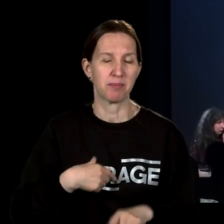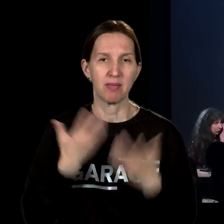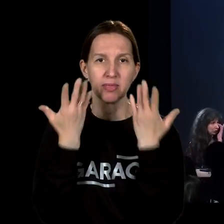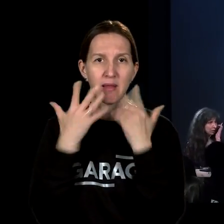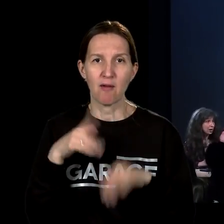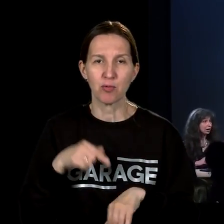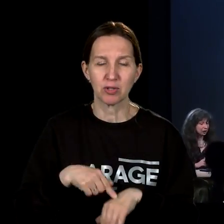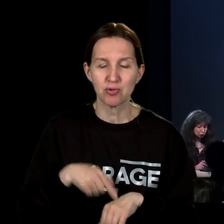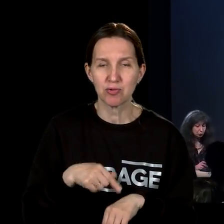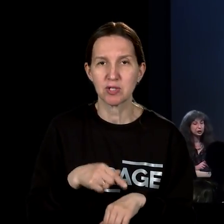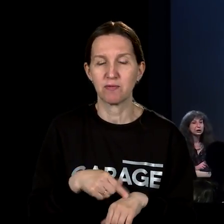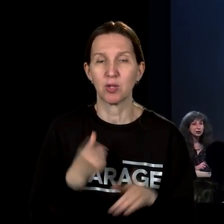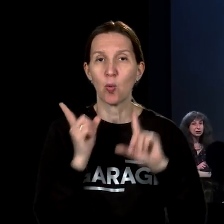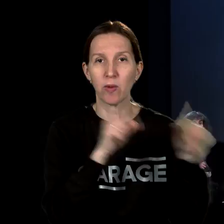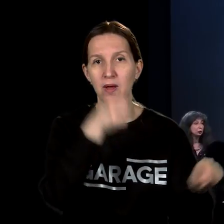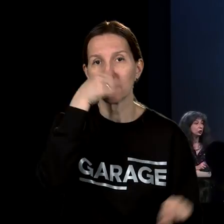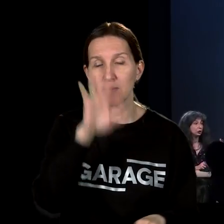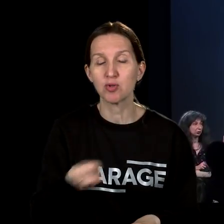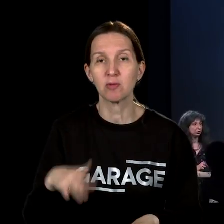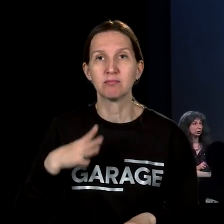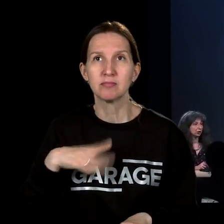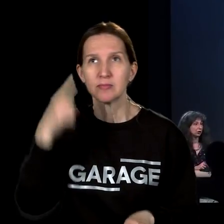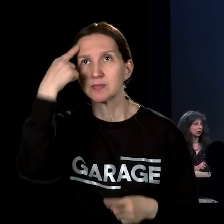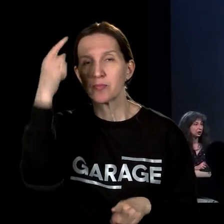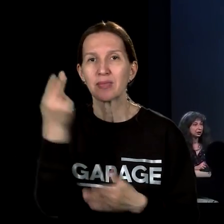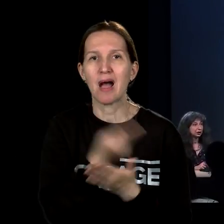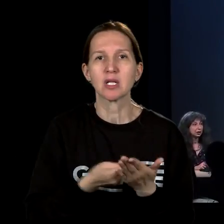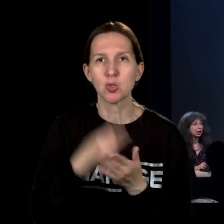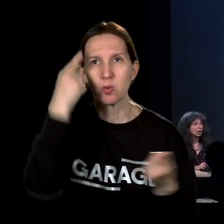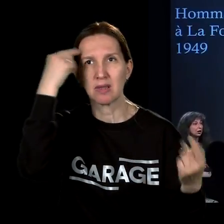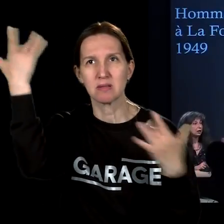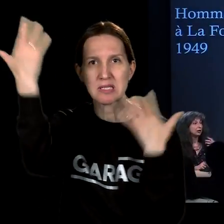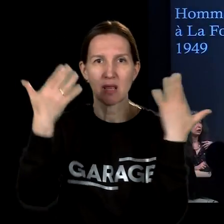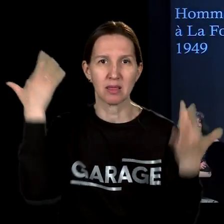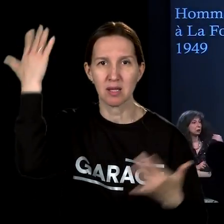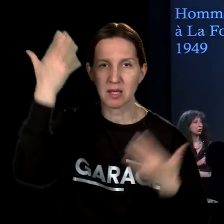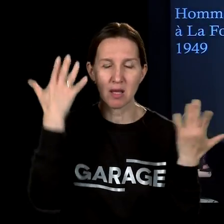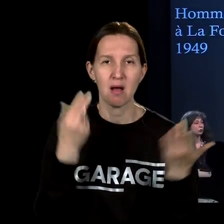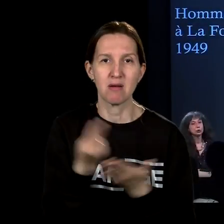он никуда не может. Рисует сны, рисует вот такие гротески.